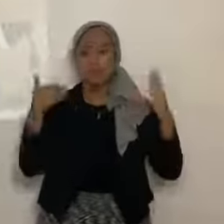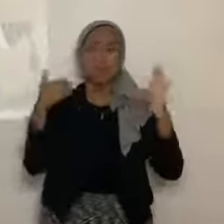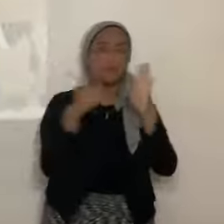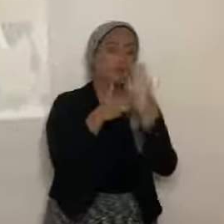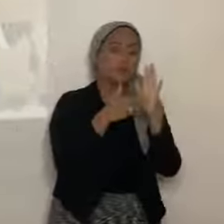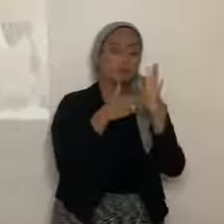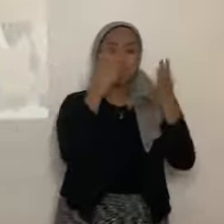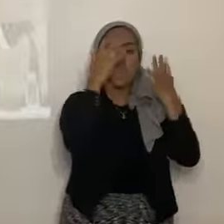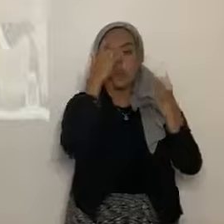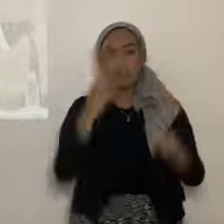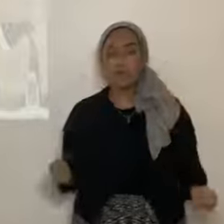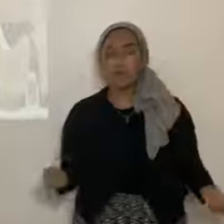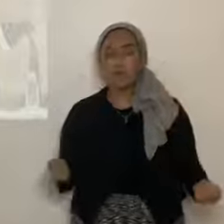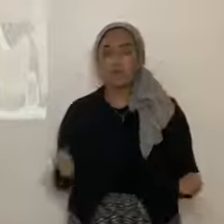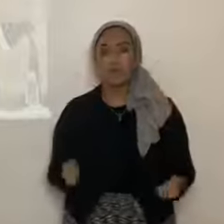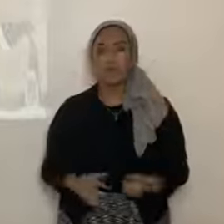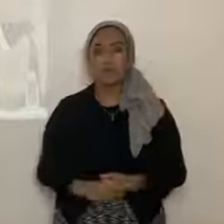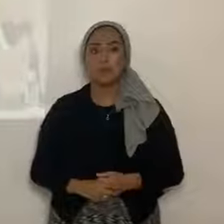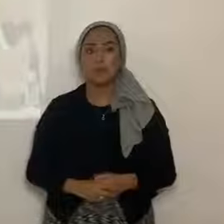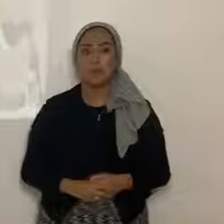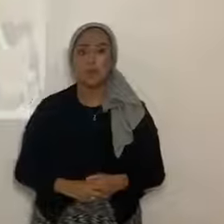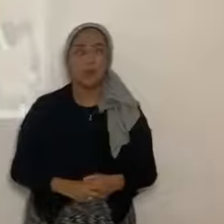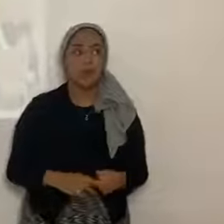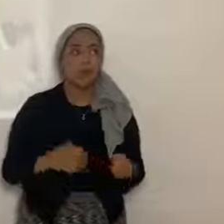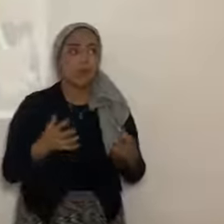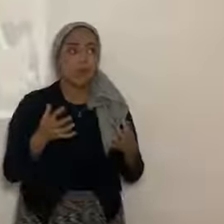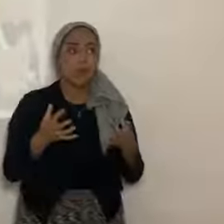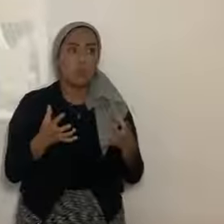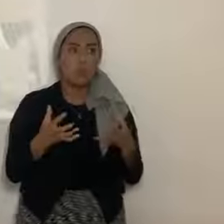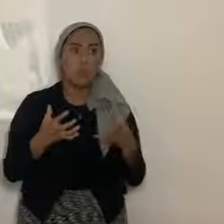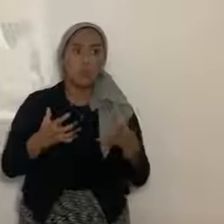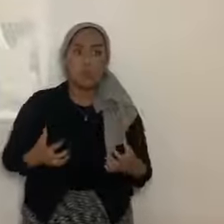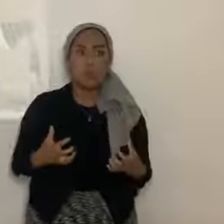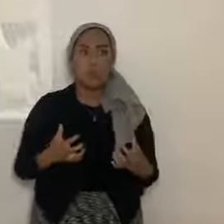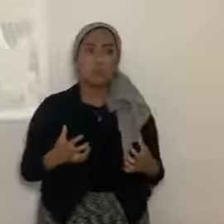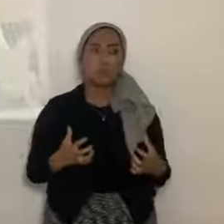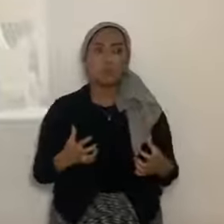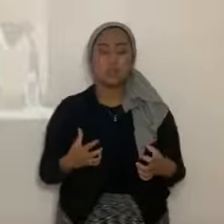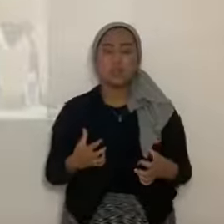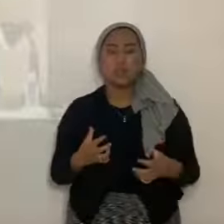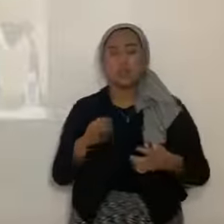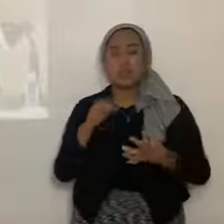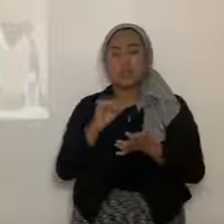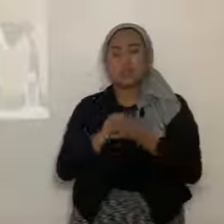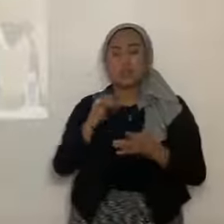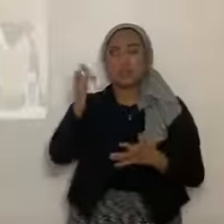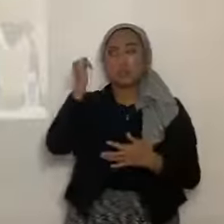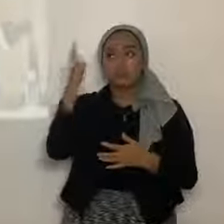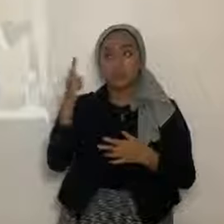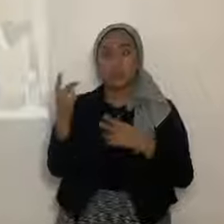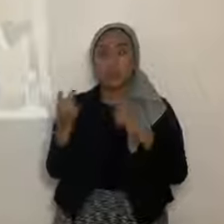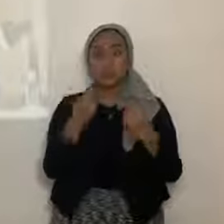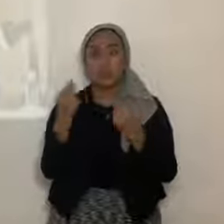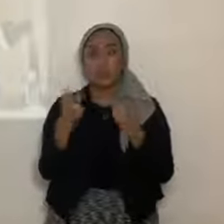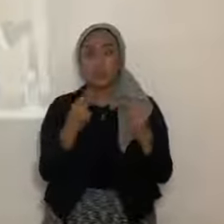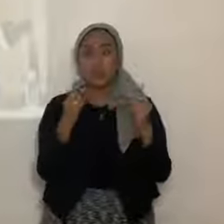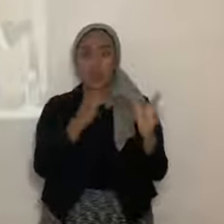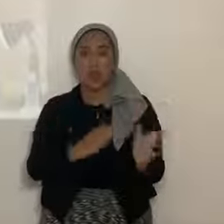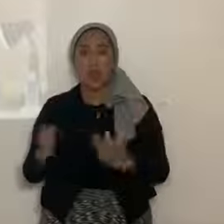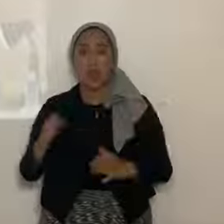ser sanados: querer que Yahweh actúe conforme nosotros